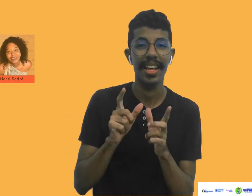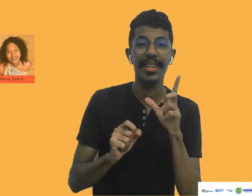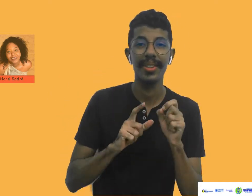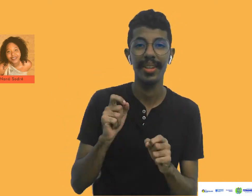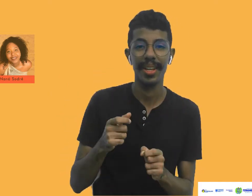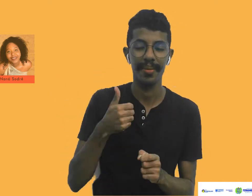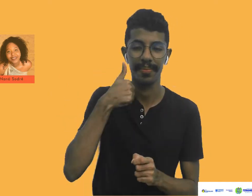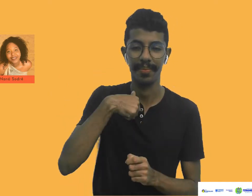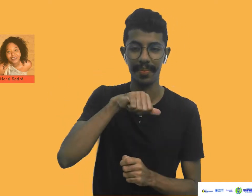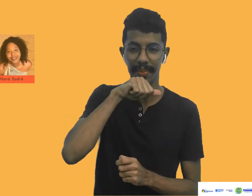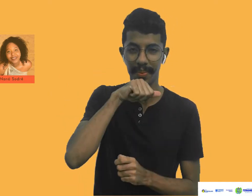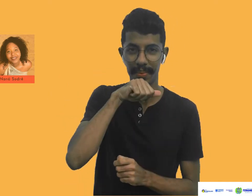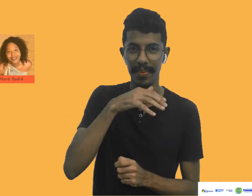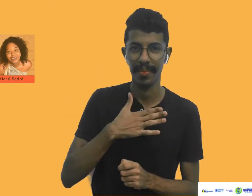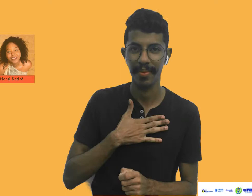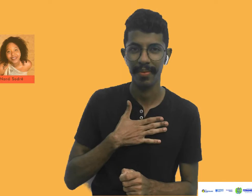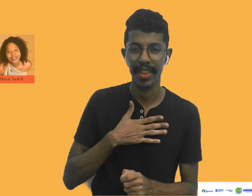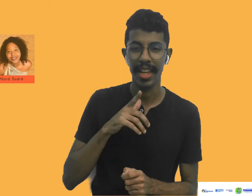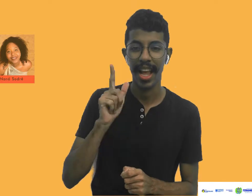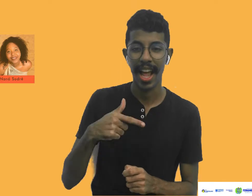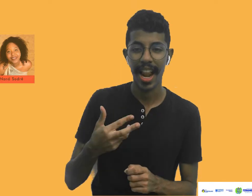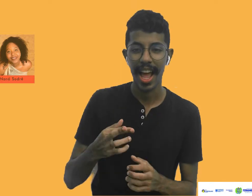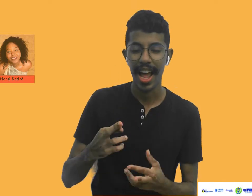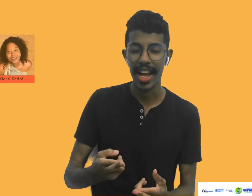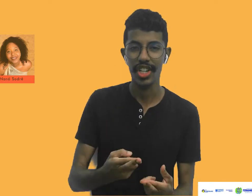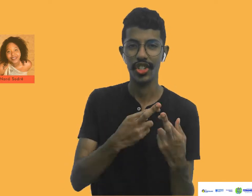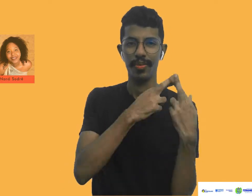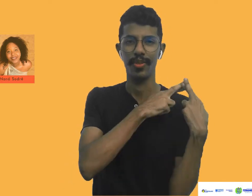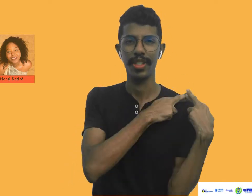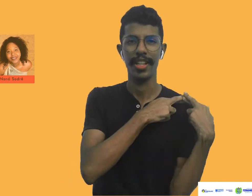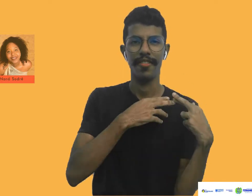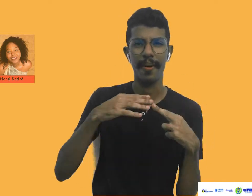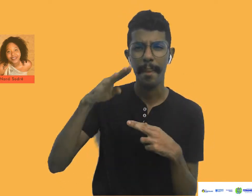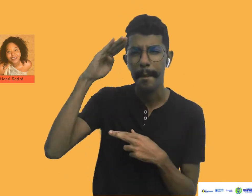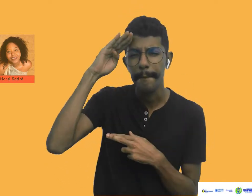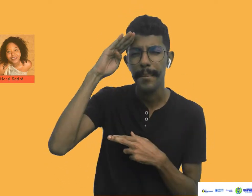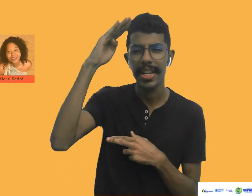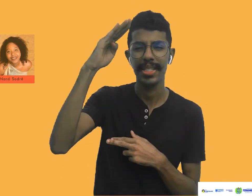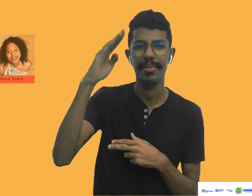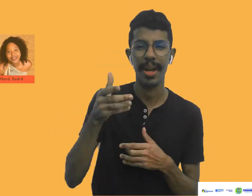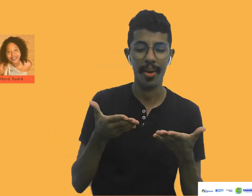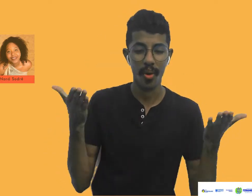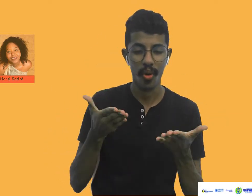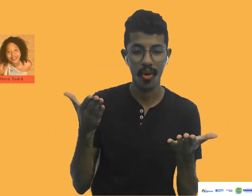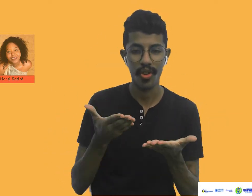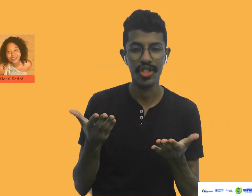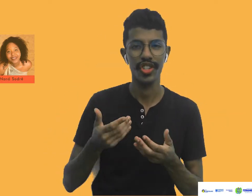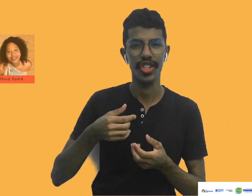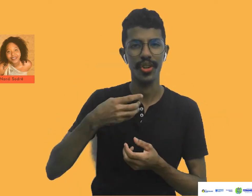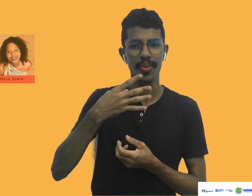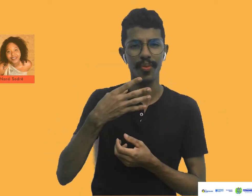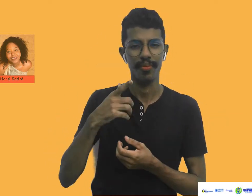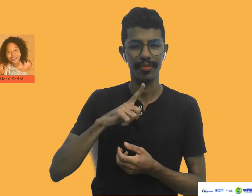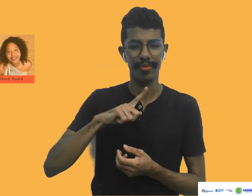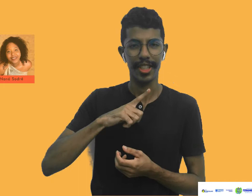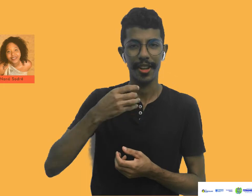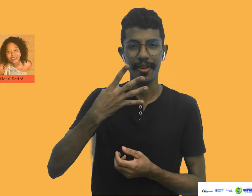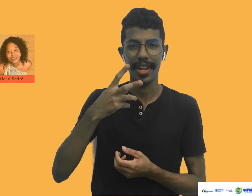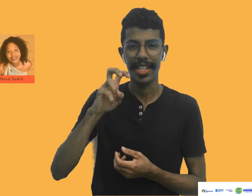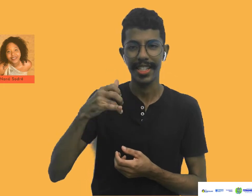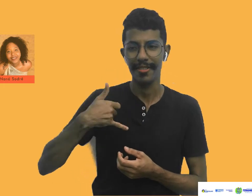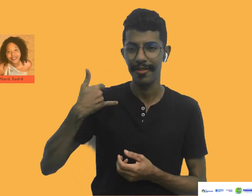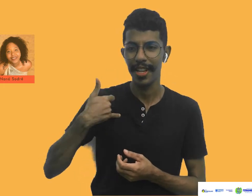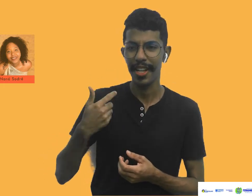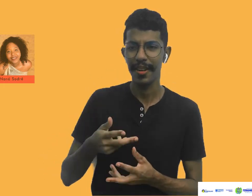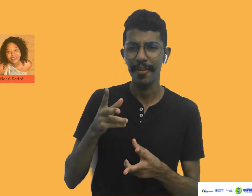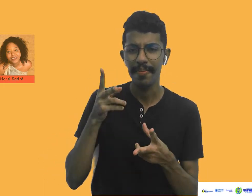verdade, a minha mãe, ela foi a grande responsável. Eu hoje, aos 45 anos, descobri